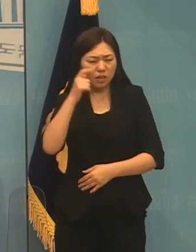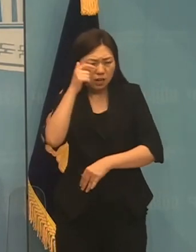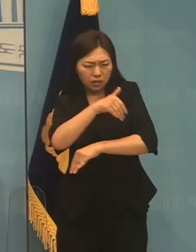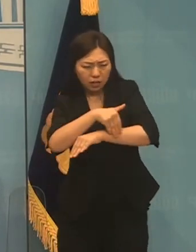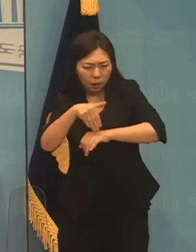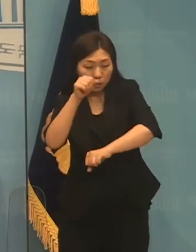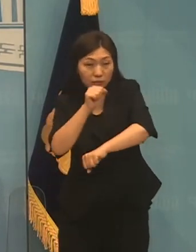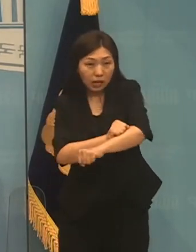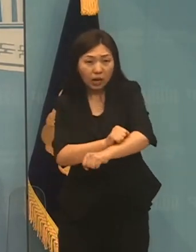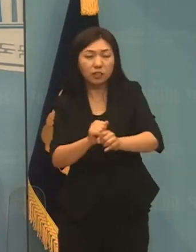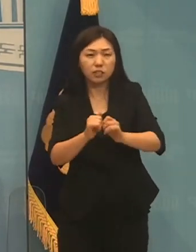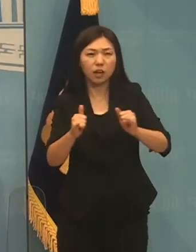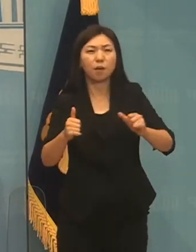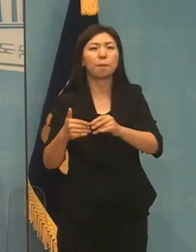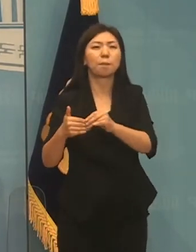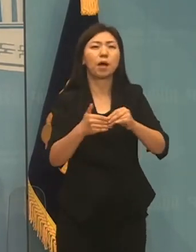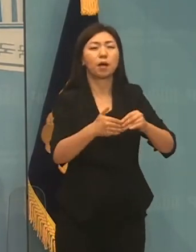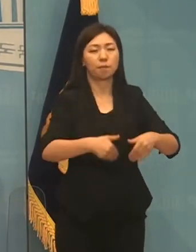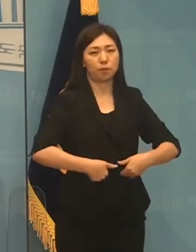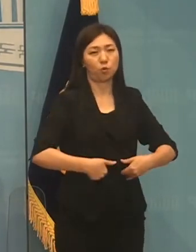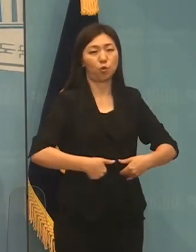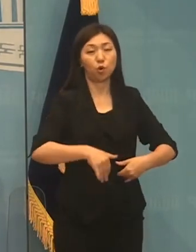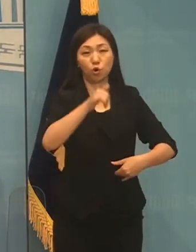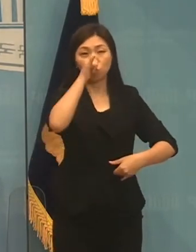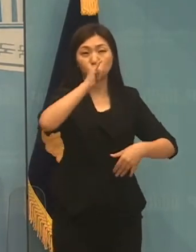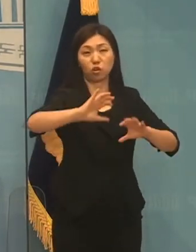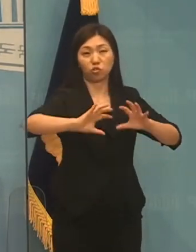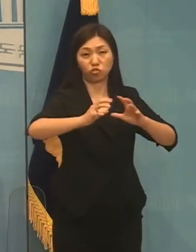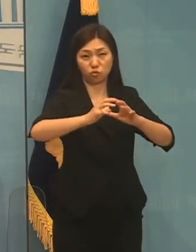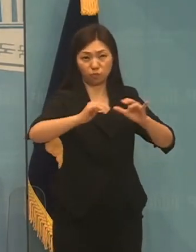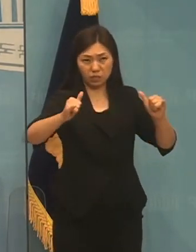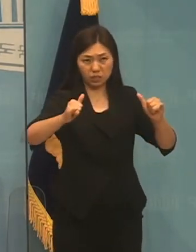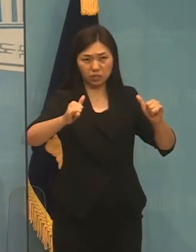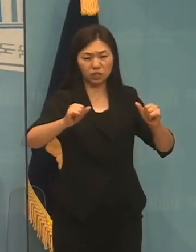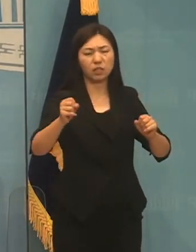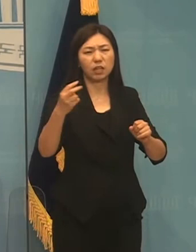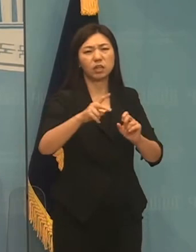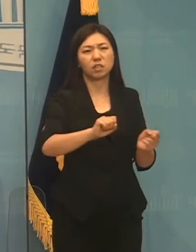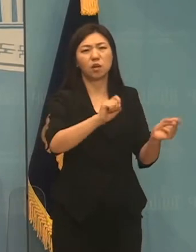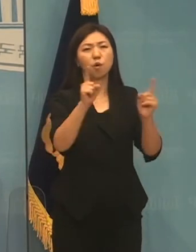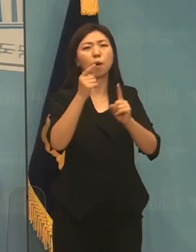앞세워 위대한 국민 속에서 원활할 수 있습니다.